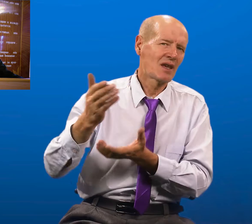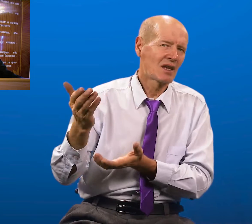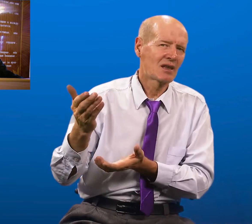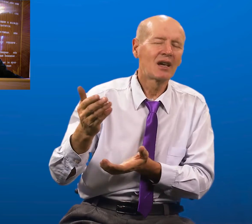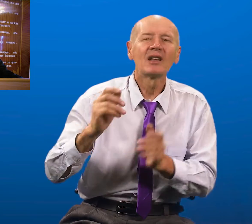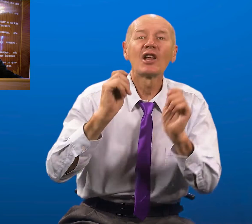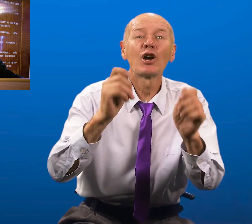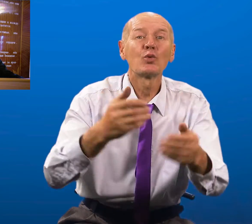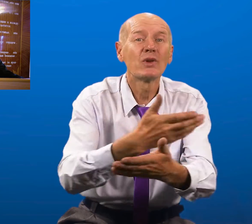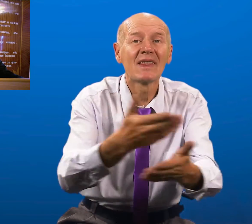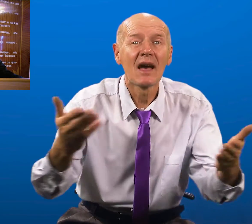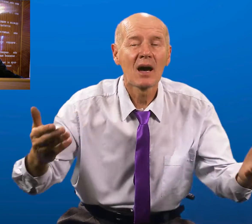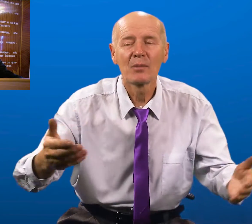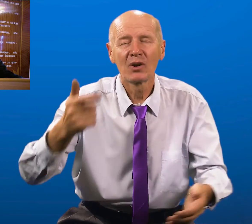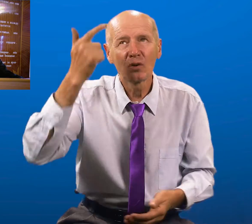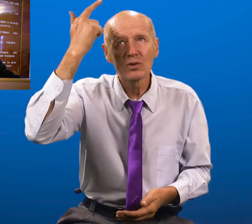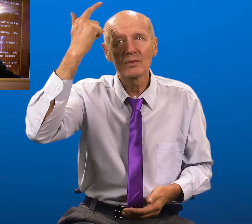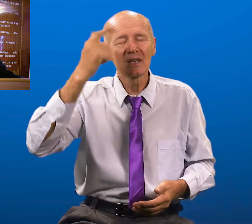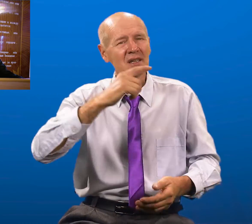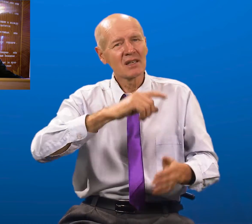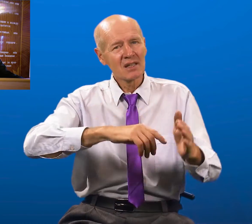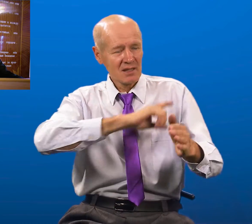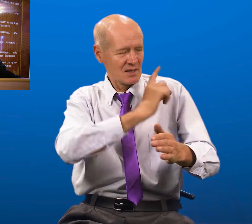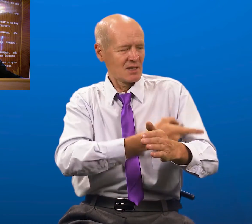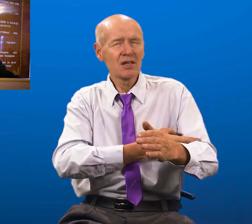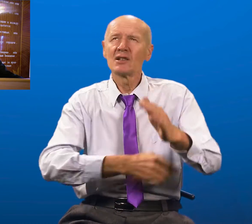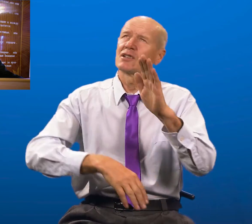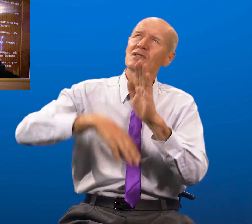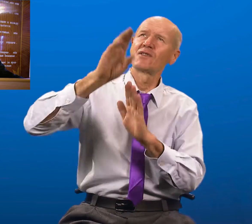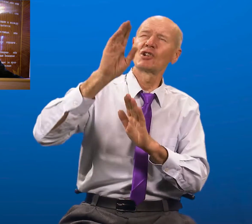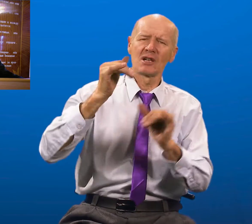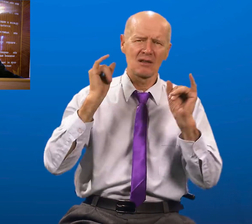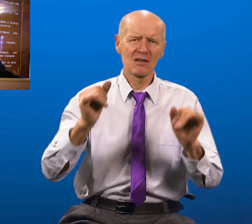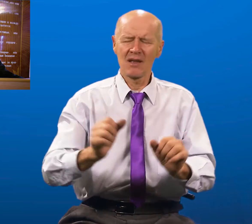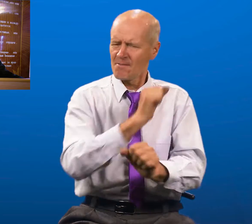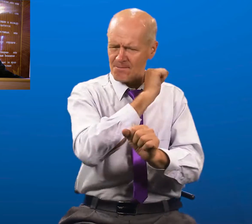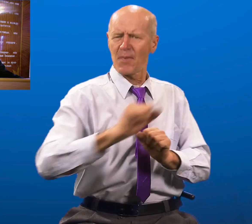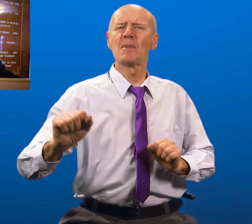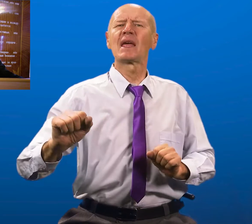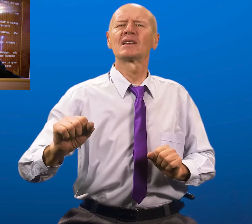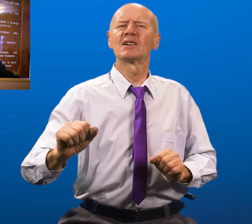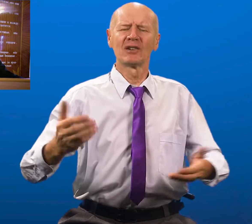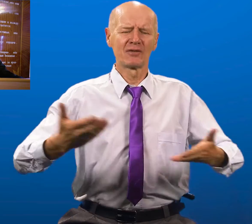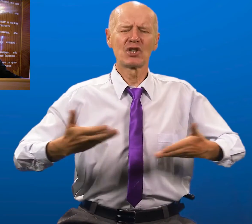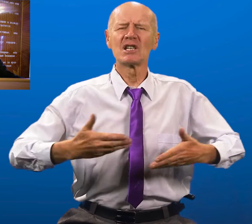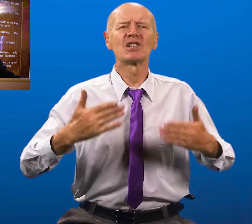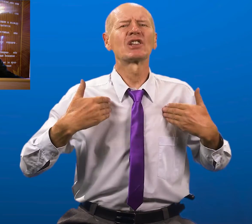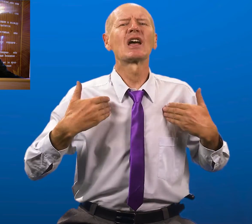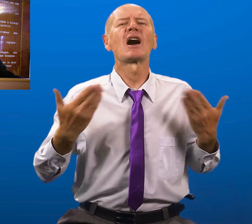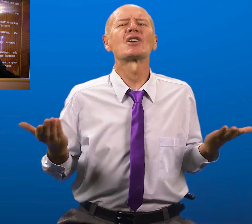завета. Даруй нам, Господи, силы свыше для победоносной христианской жизни. И еще